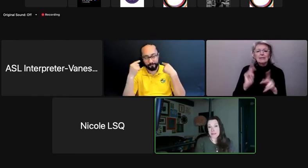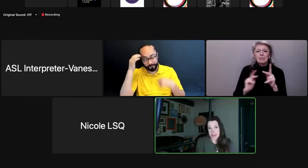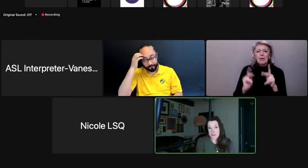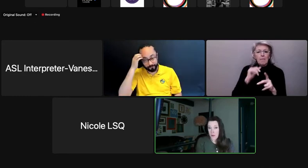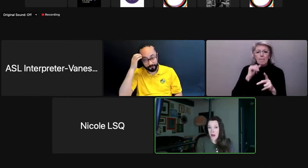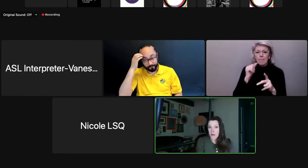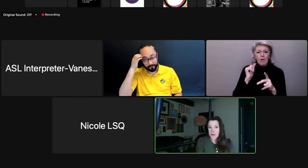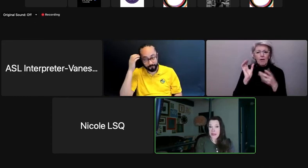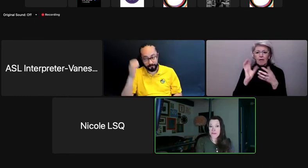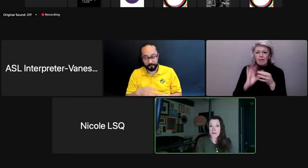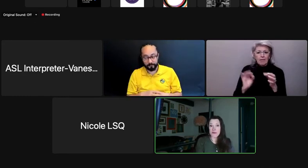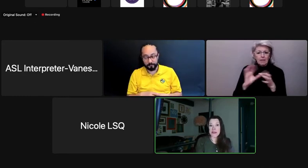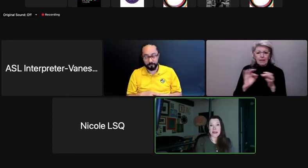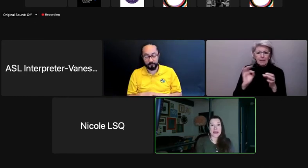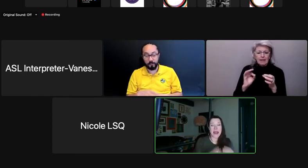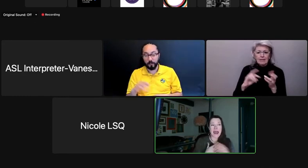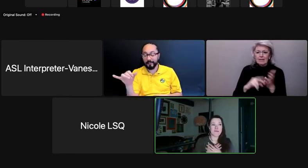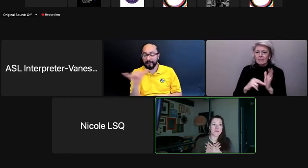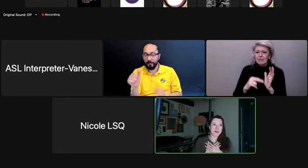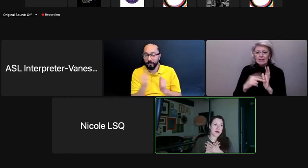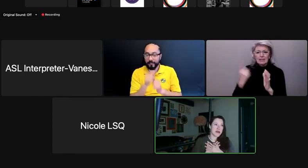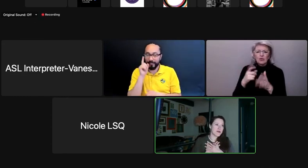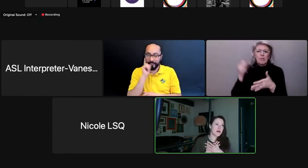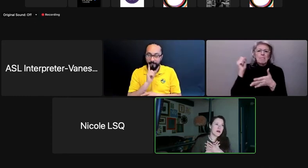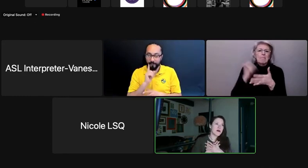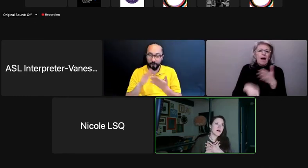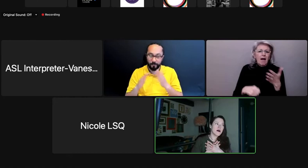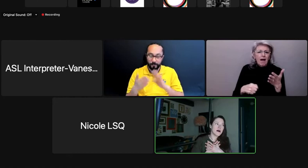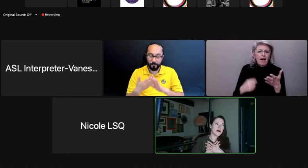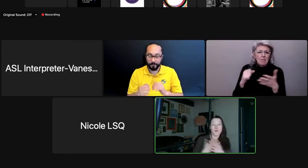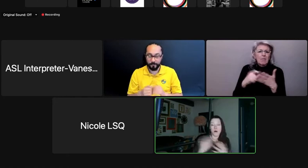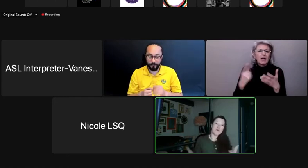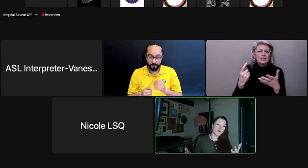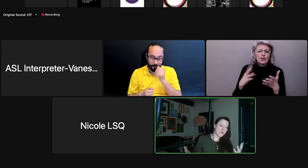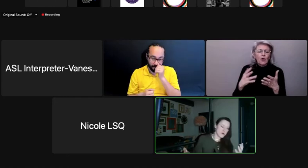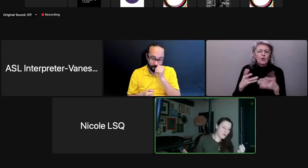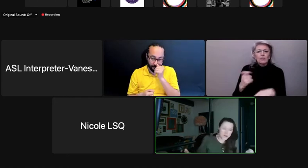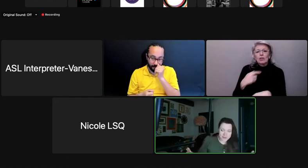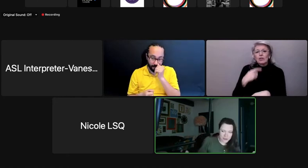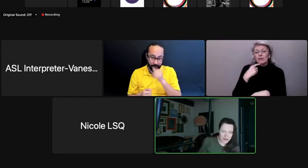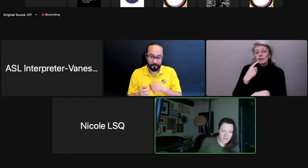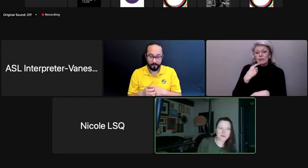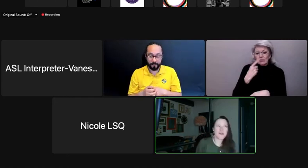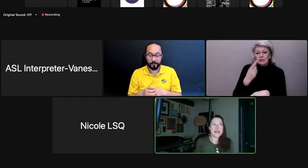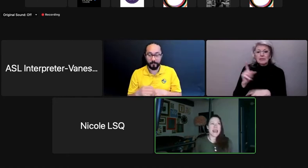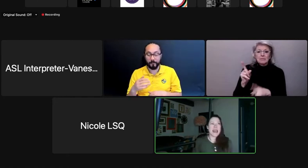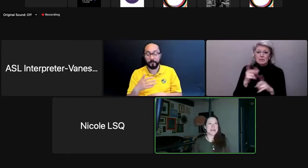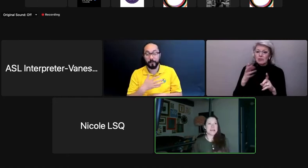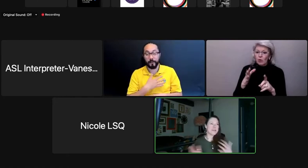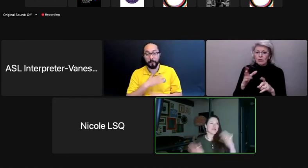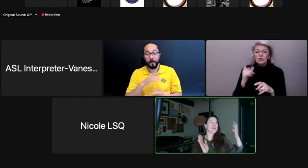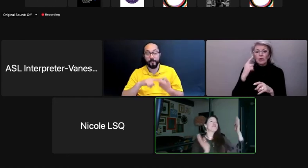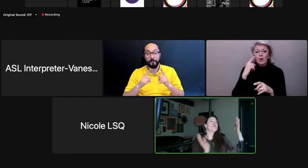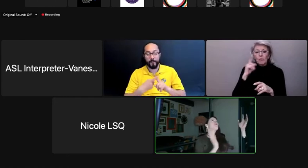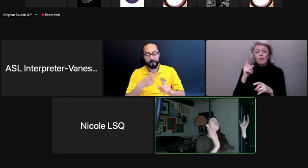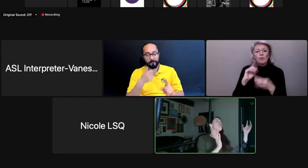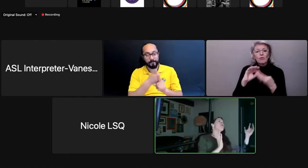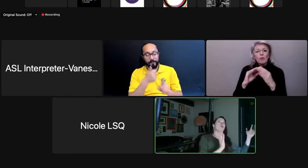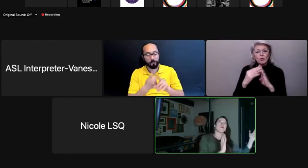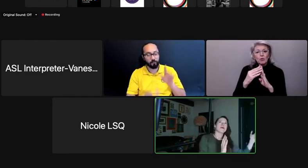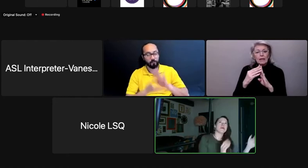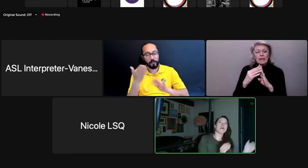décrits il y a quelque chose qui manque et puis j'ai envie de dire que c'est la même chose pour les communautés